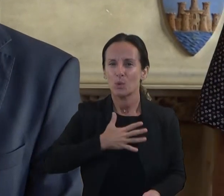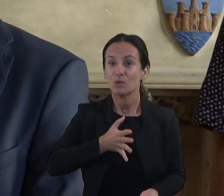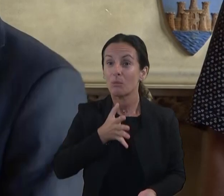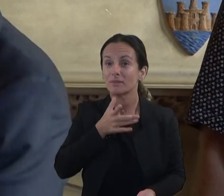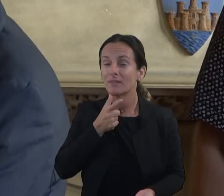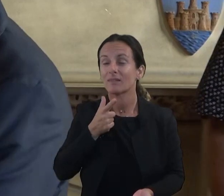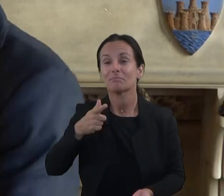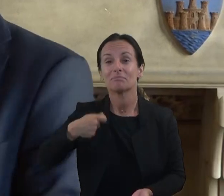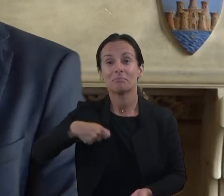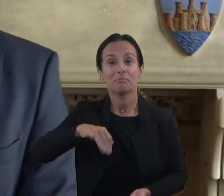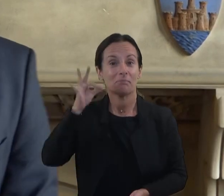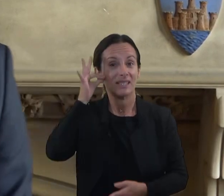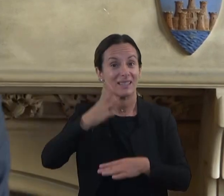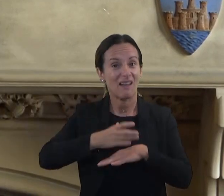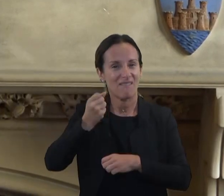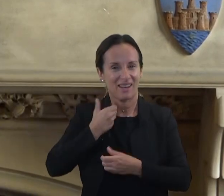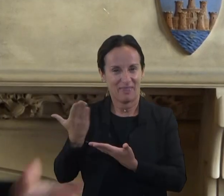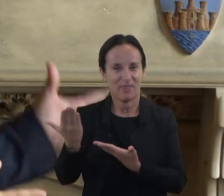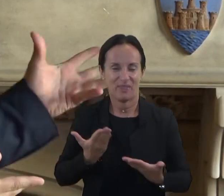a la presidenta de la Federación,